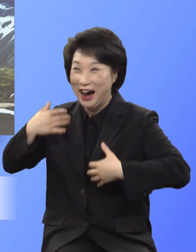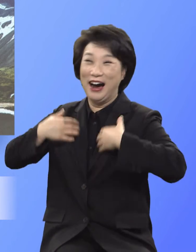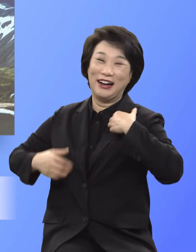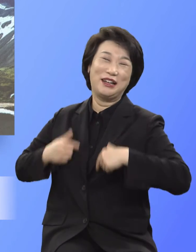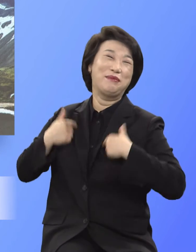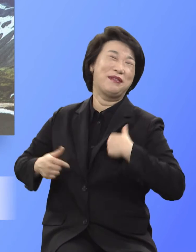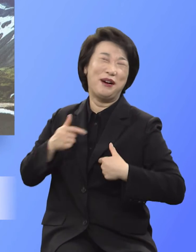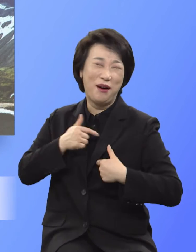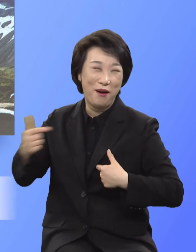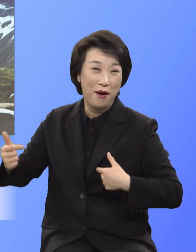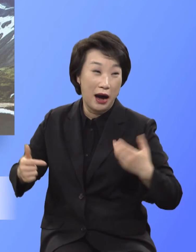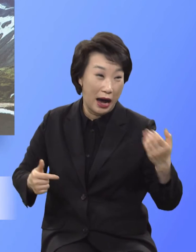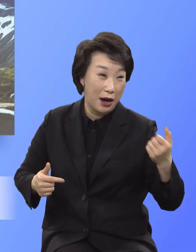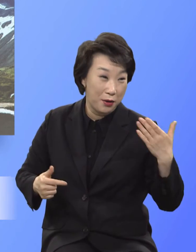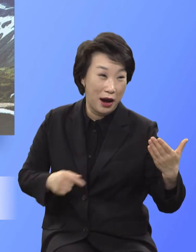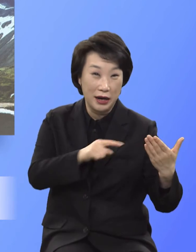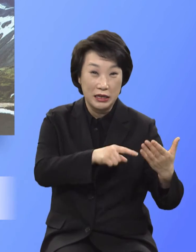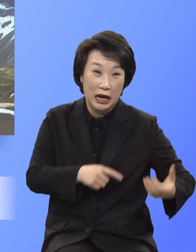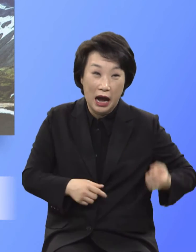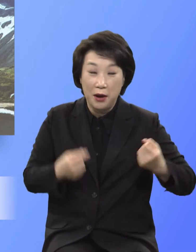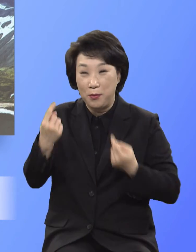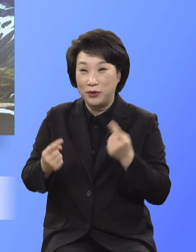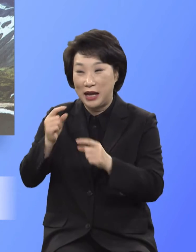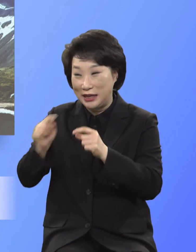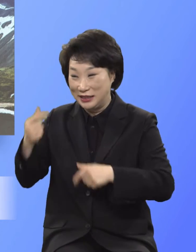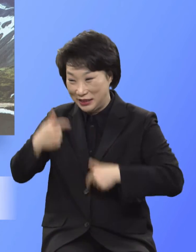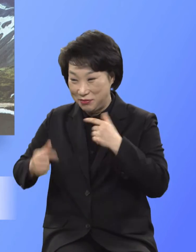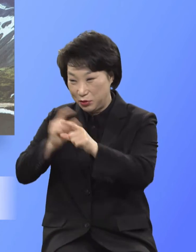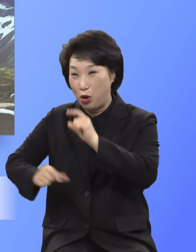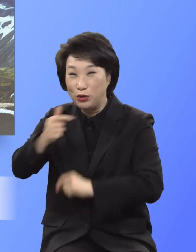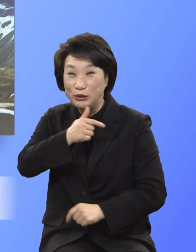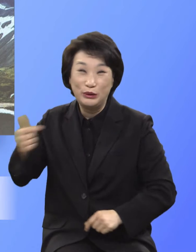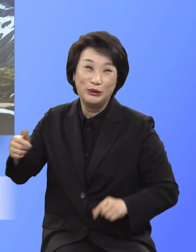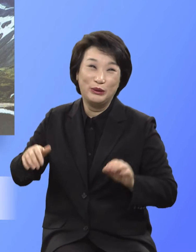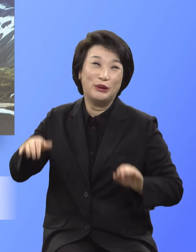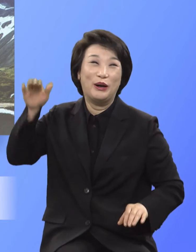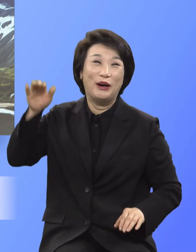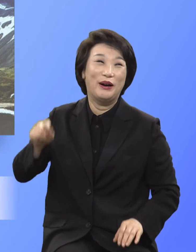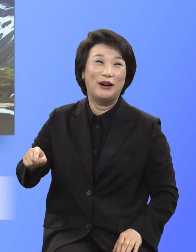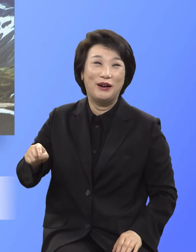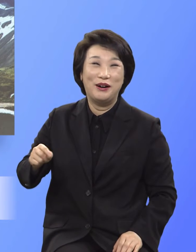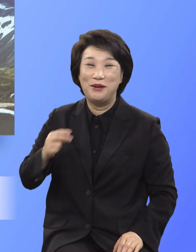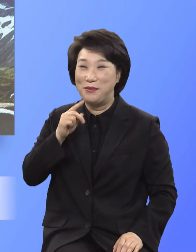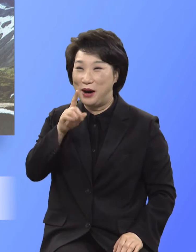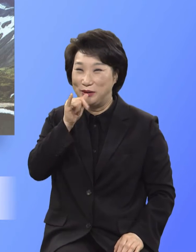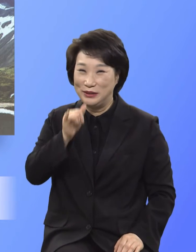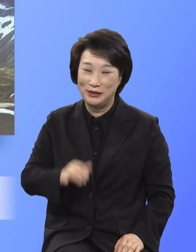기쁨이 99마리를 가진 것보다 더 크다고 말씀하셨습니다.